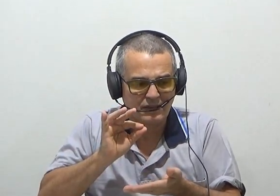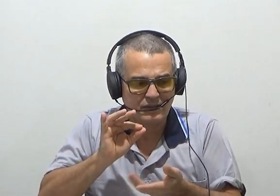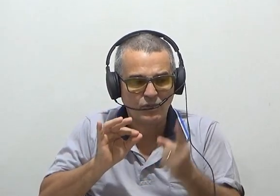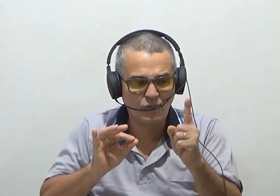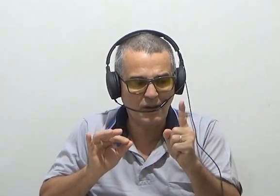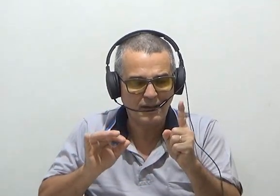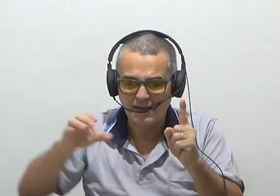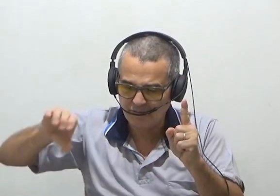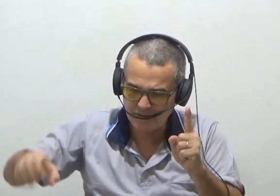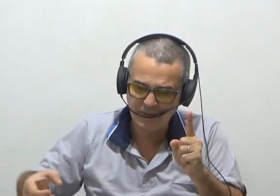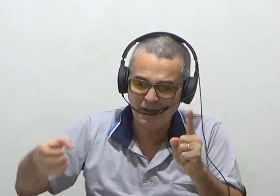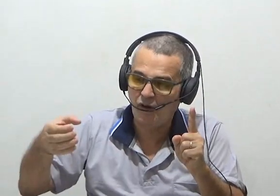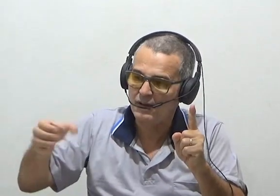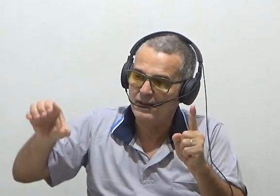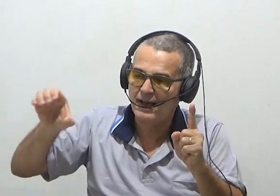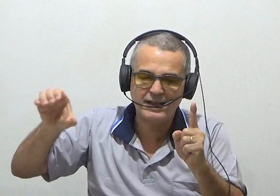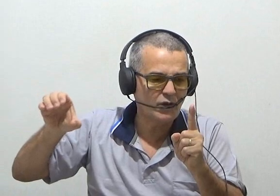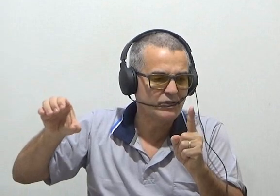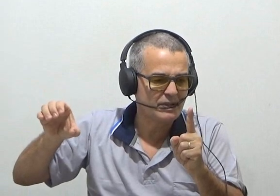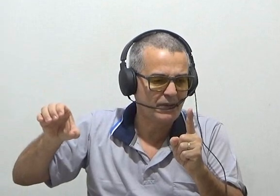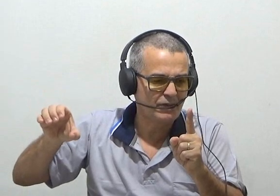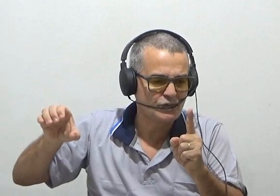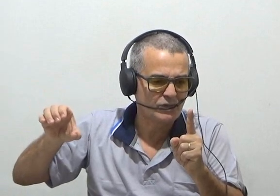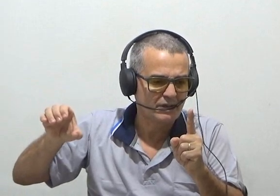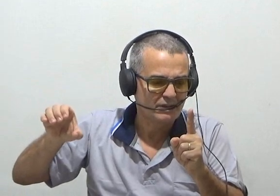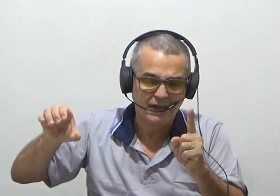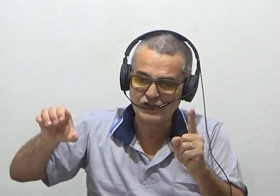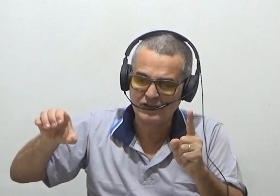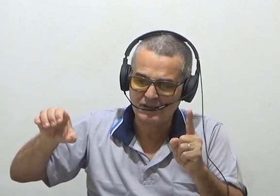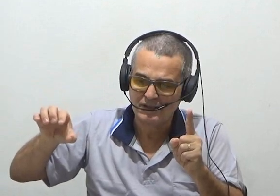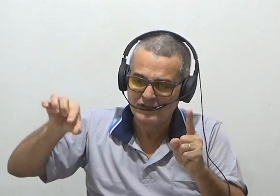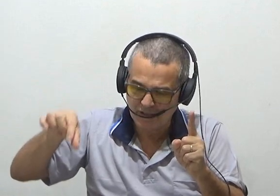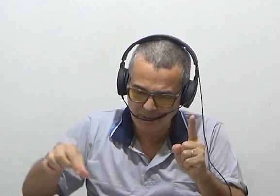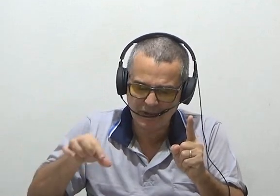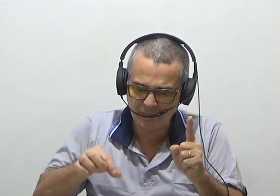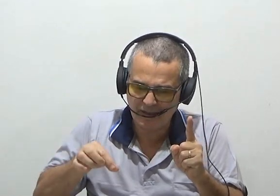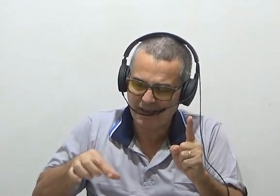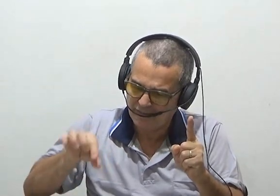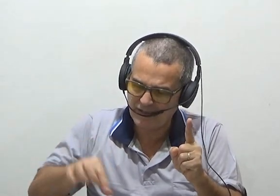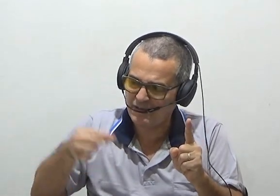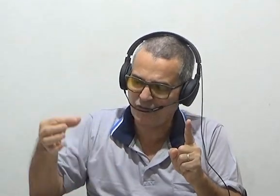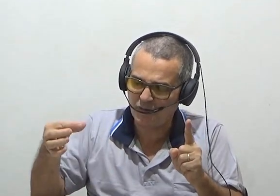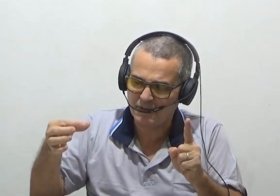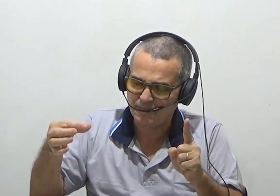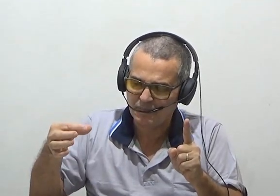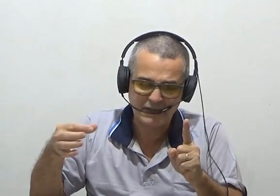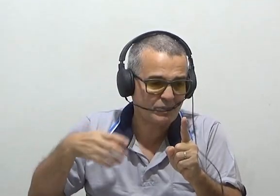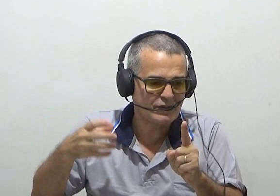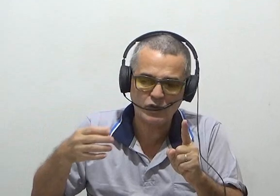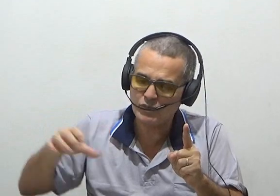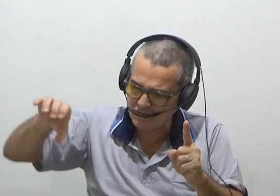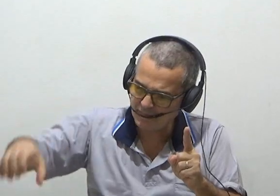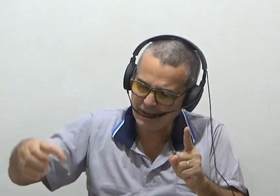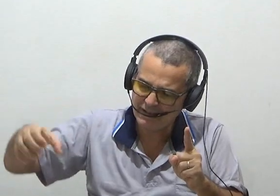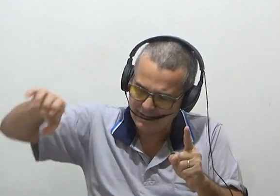Xícara, uma. Aí você pega, ó, aqui é como você pega o açúcar, a xícara. Você também pode pegar dessa forma, mas o